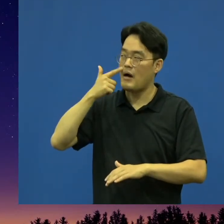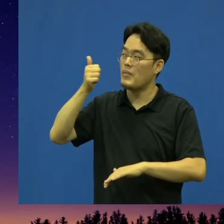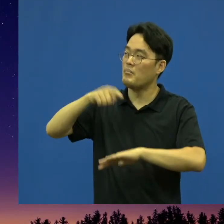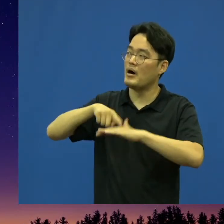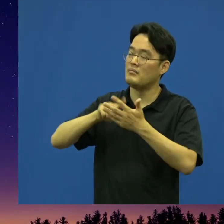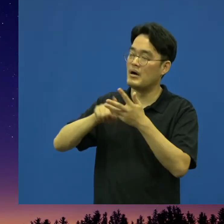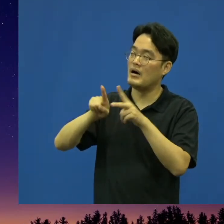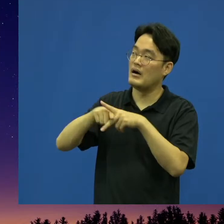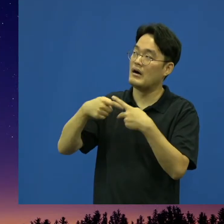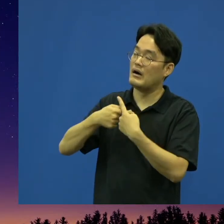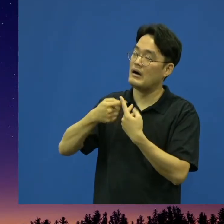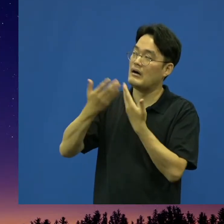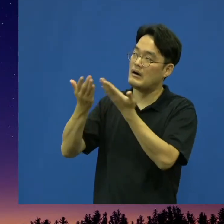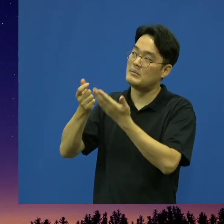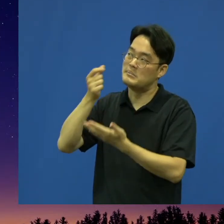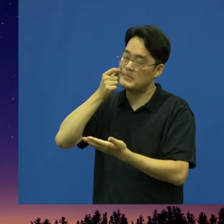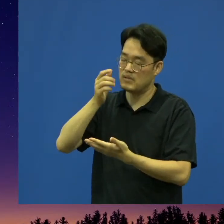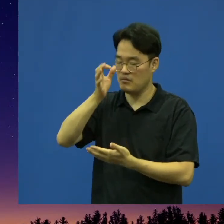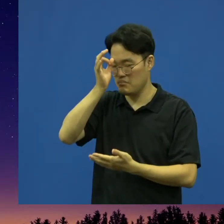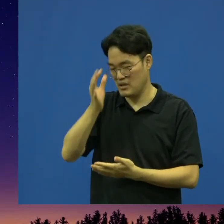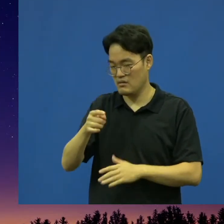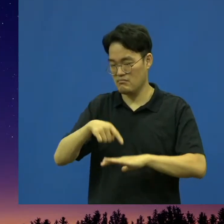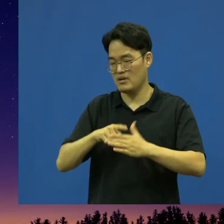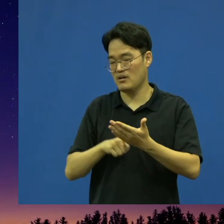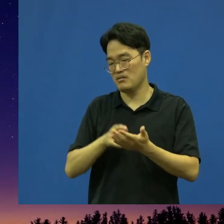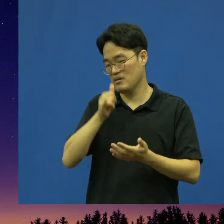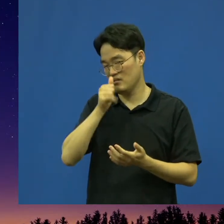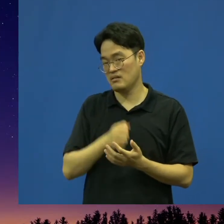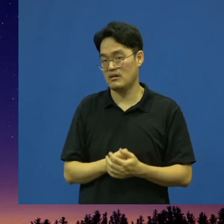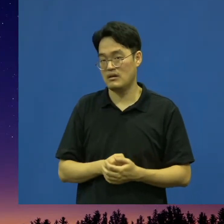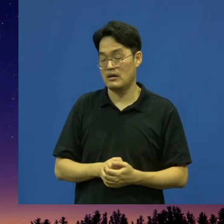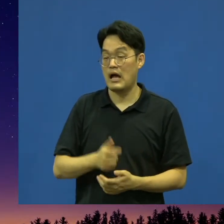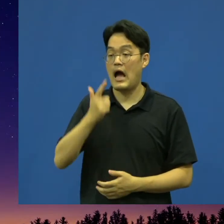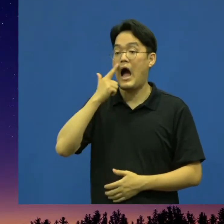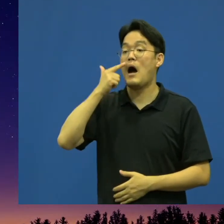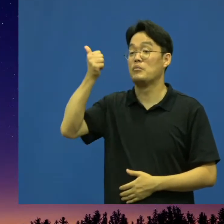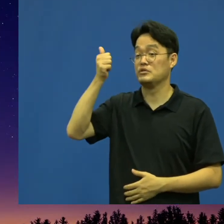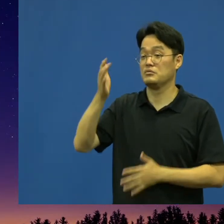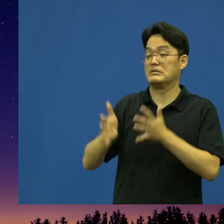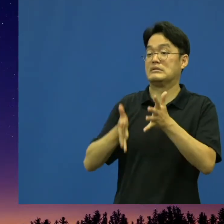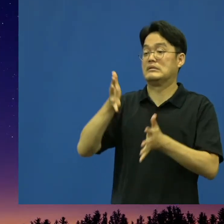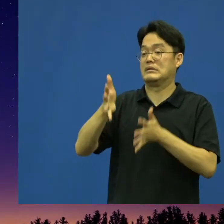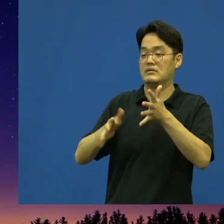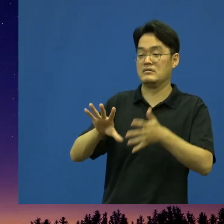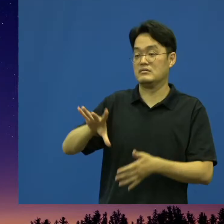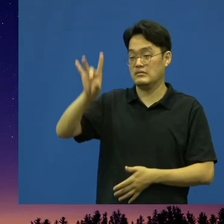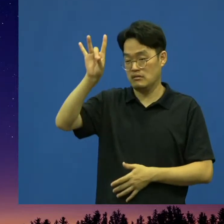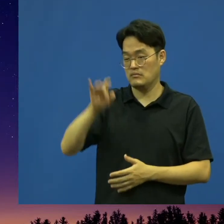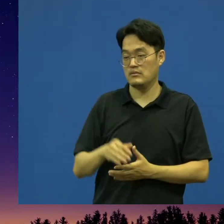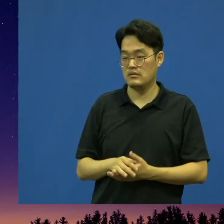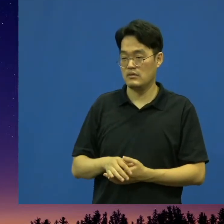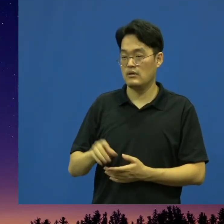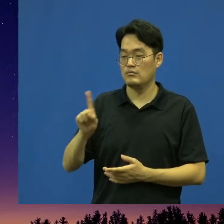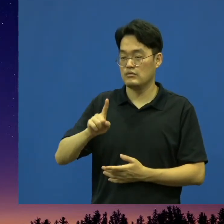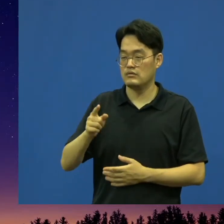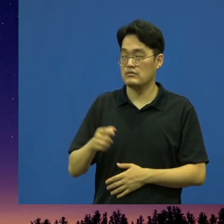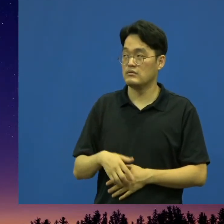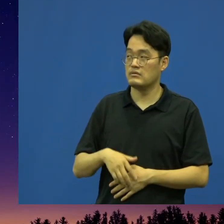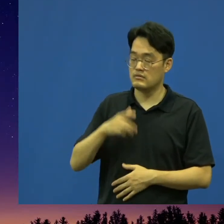정말 죄송한 거 있죠. 아버지도 다 초보였는데 무슨 권리를 가진